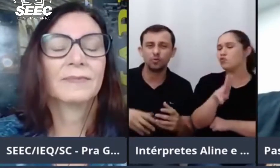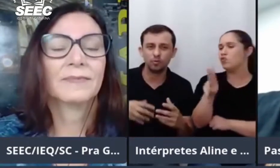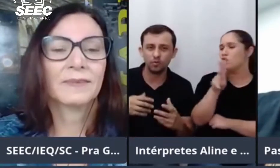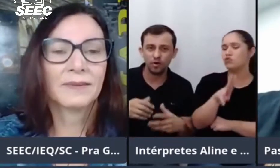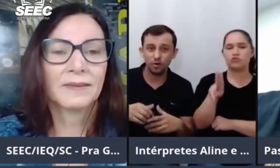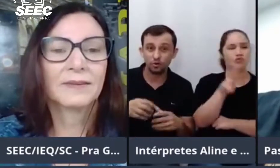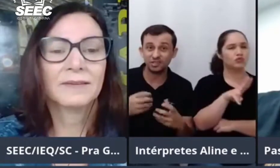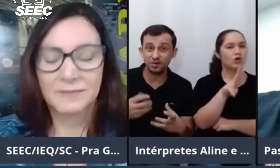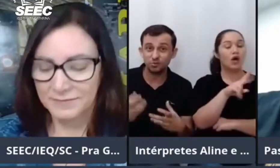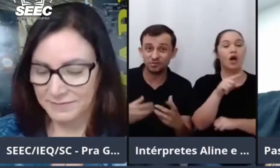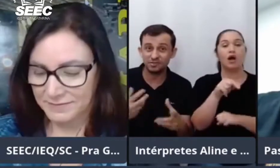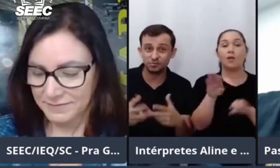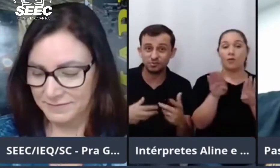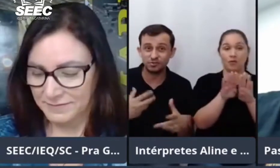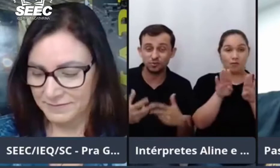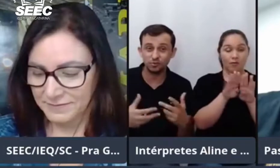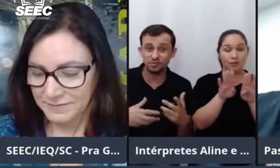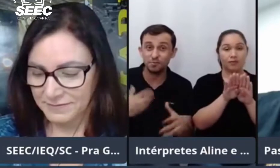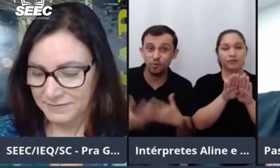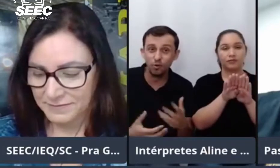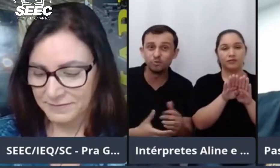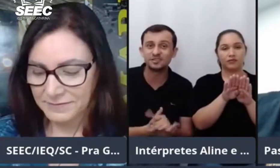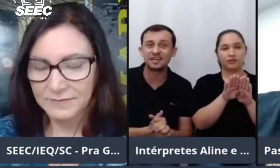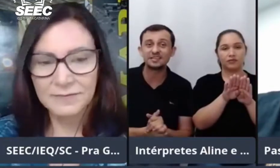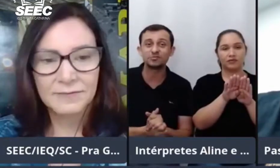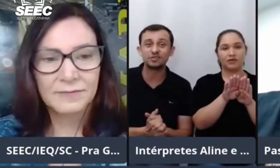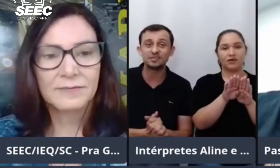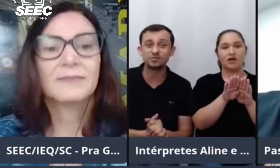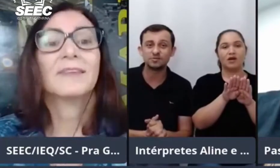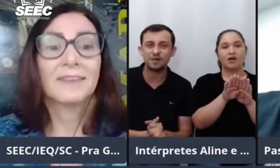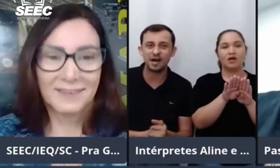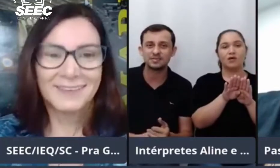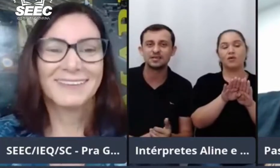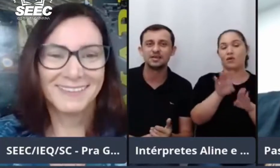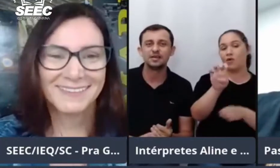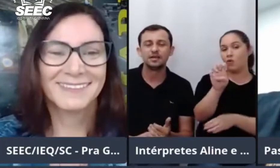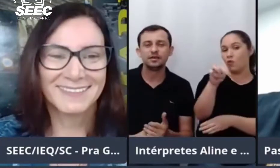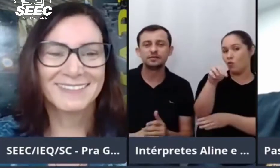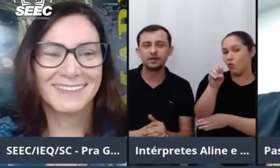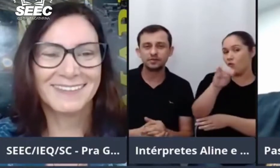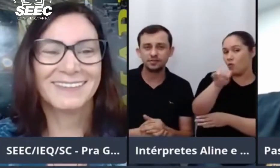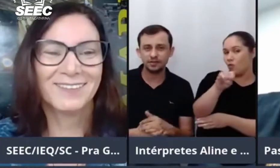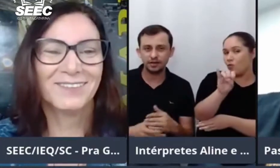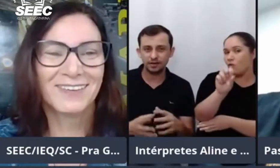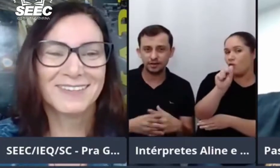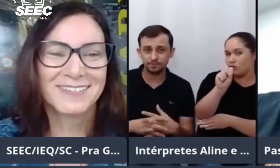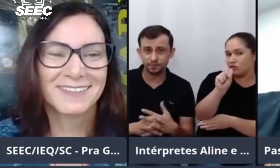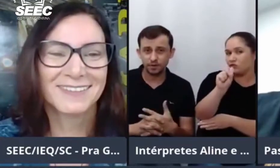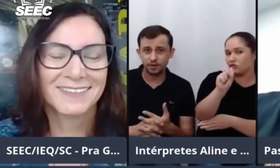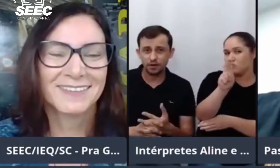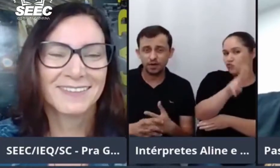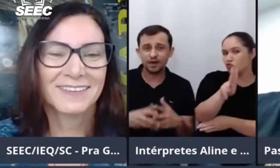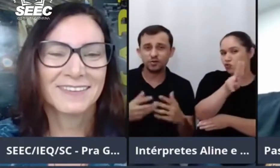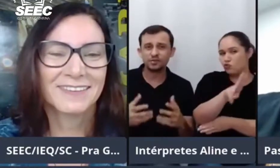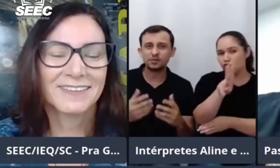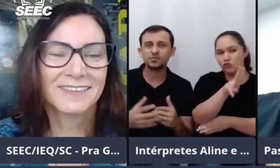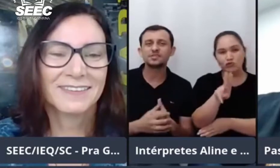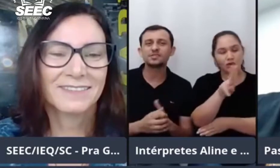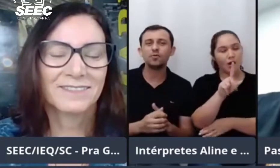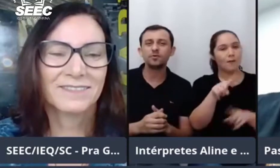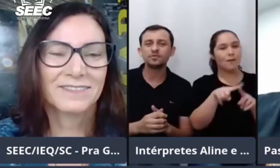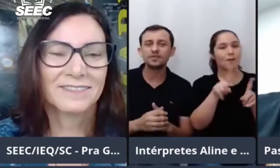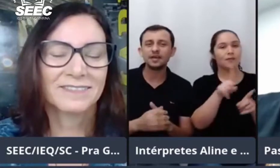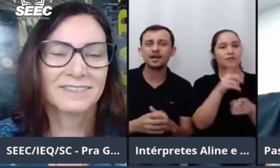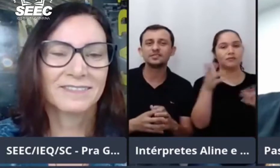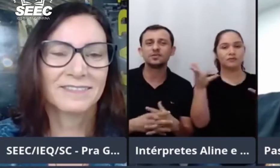né? Hoje até os emojis, né, eles utilizam demais. Então, nós temos